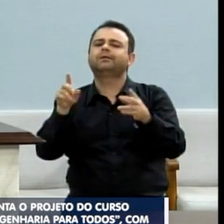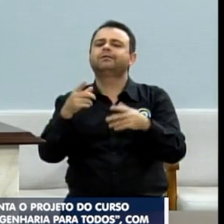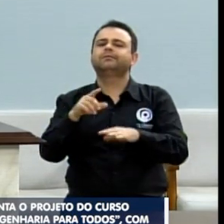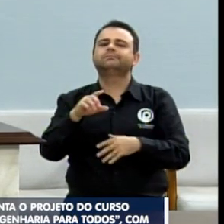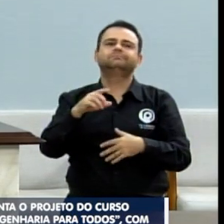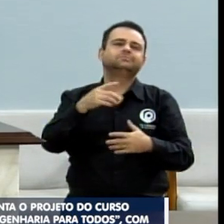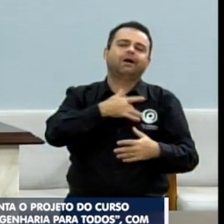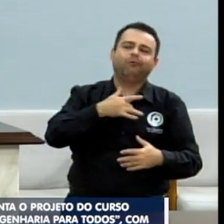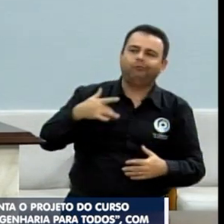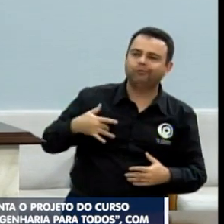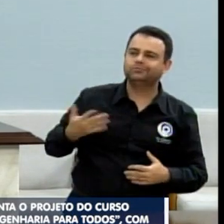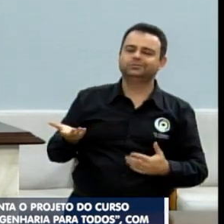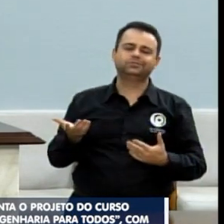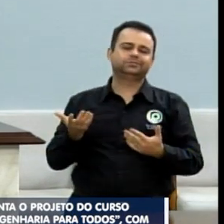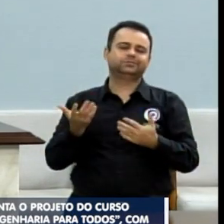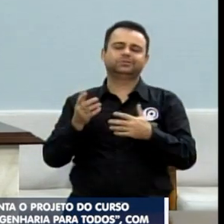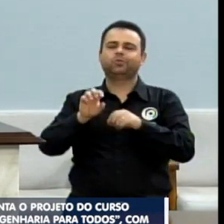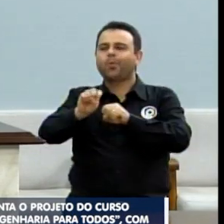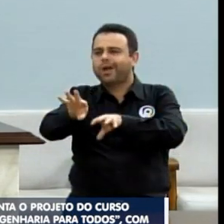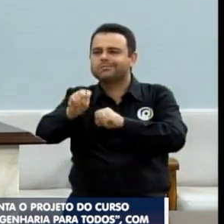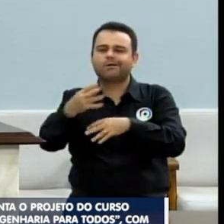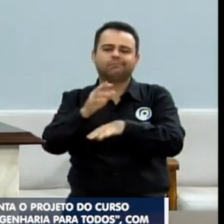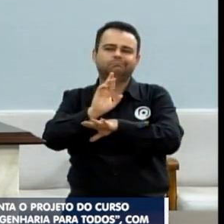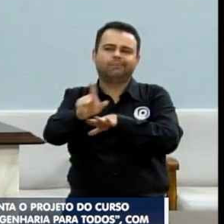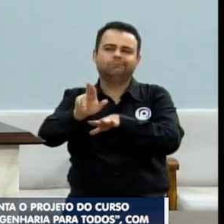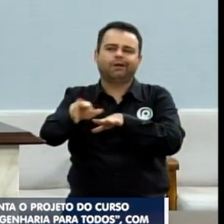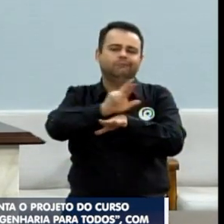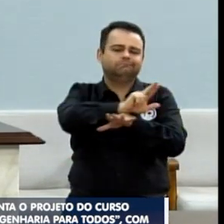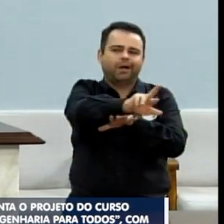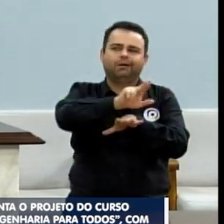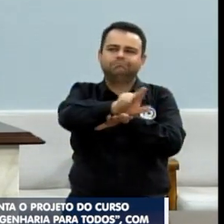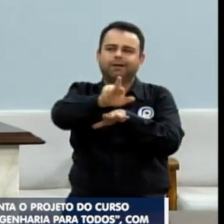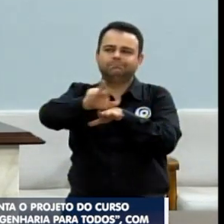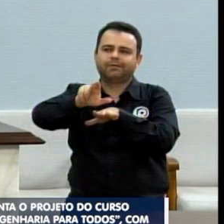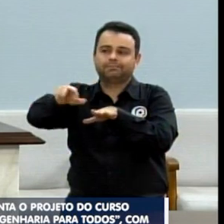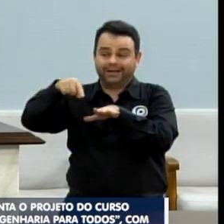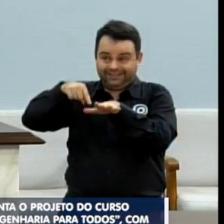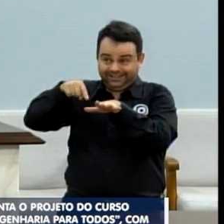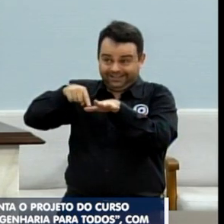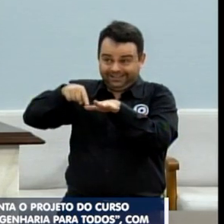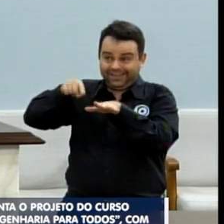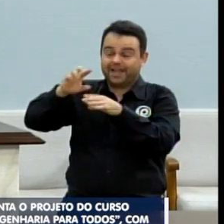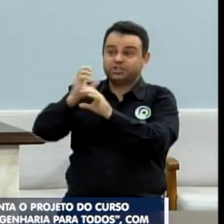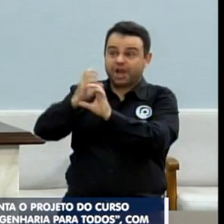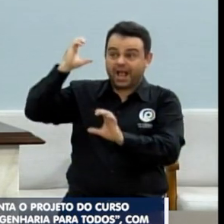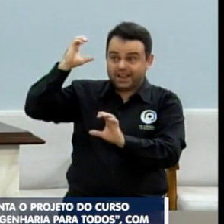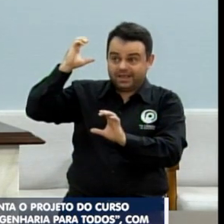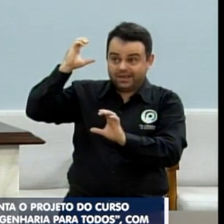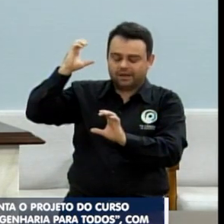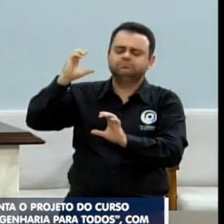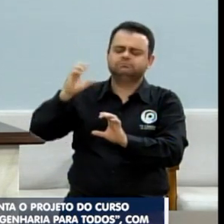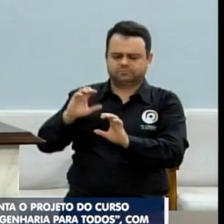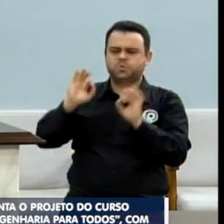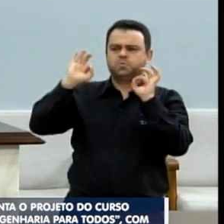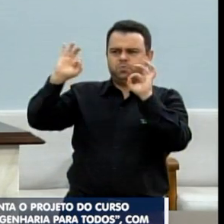exemplo, a saúde, etc., e juntos com a engenharia, nós possamos, de